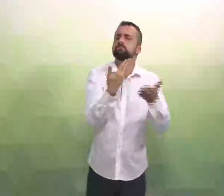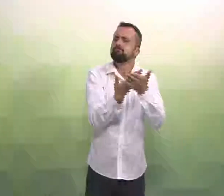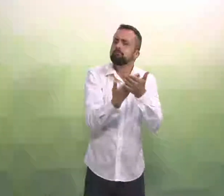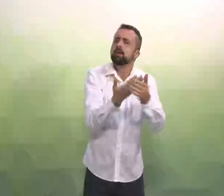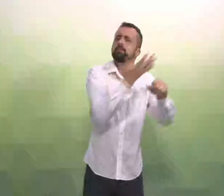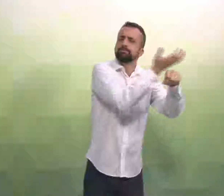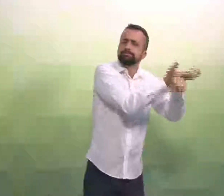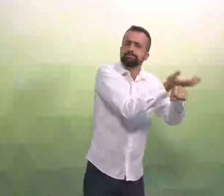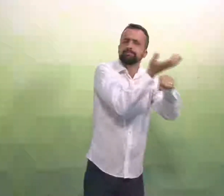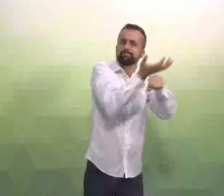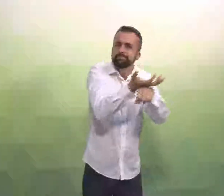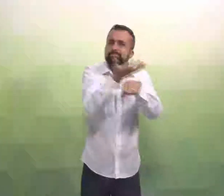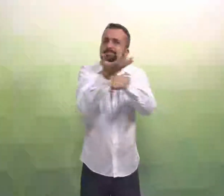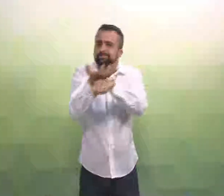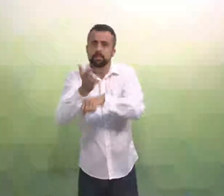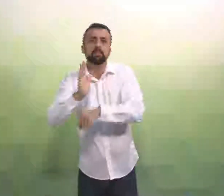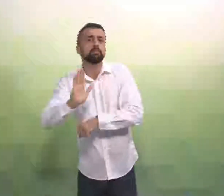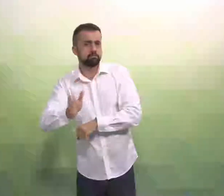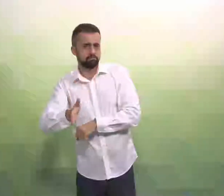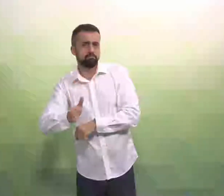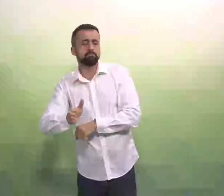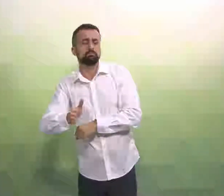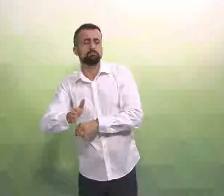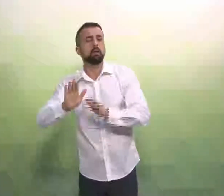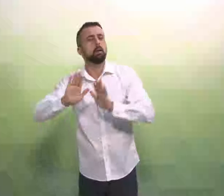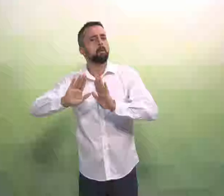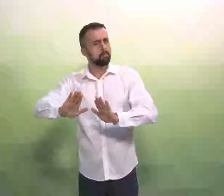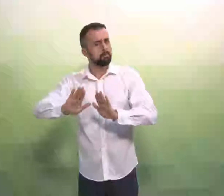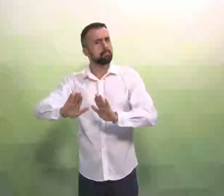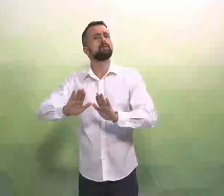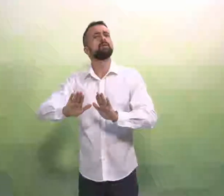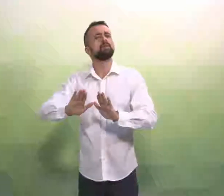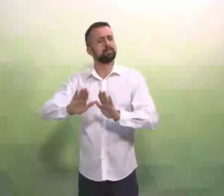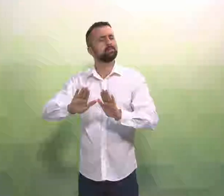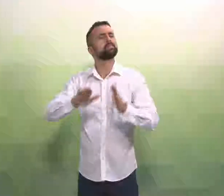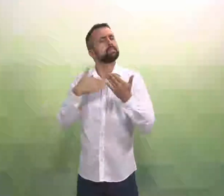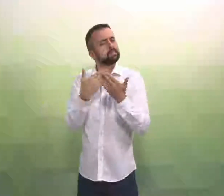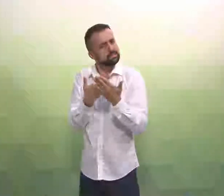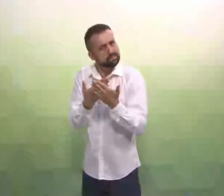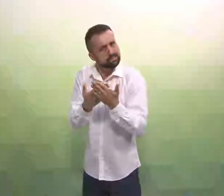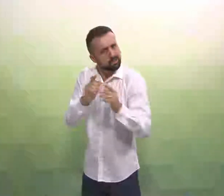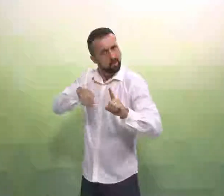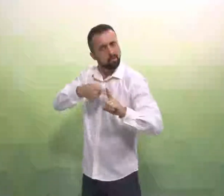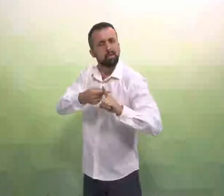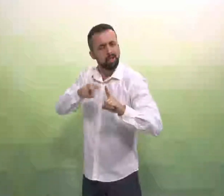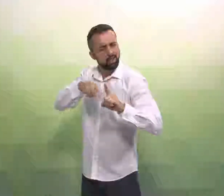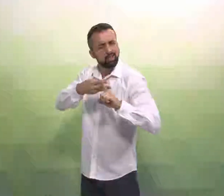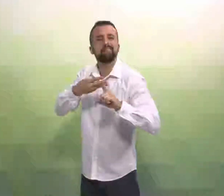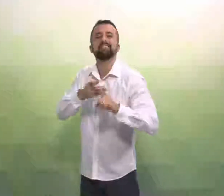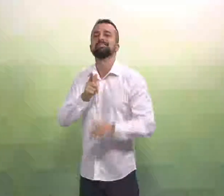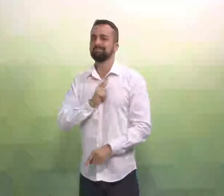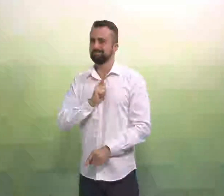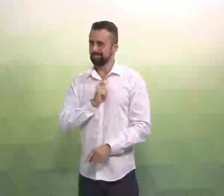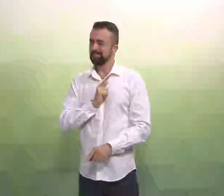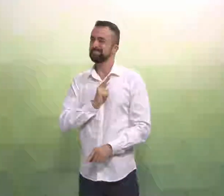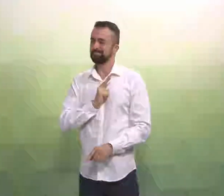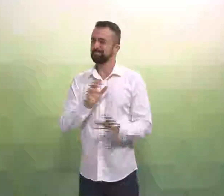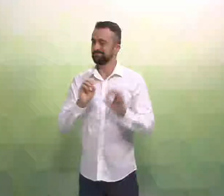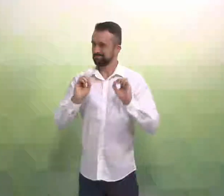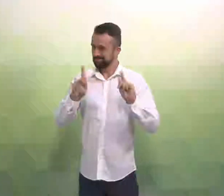Vocês já percorreram um caminho considerável, já passaram por algumas disciplinas, mas ainda há muito que estudarmos. Então, vamos